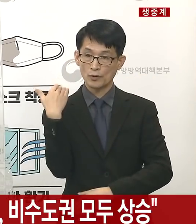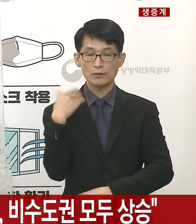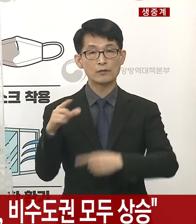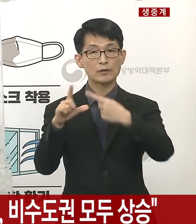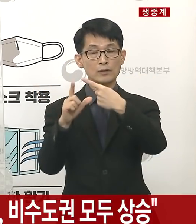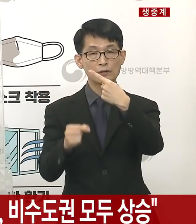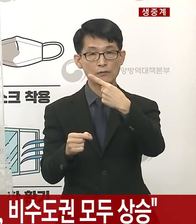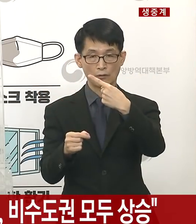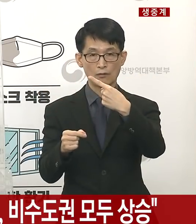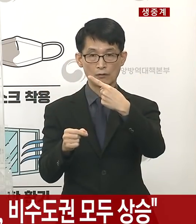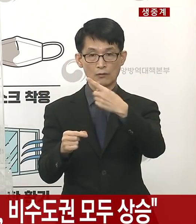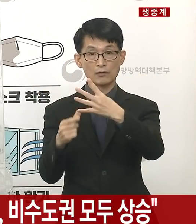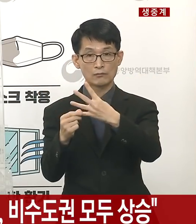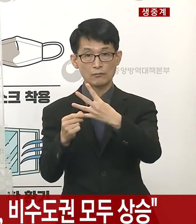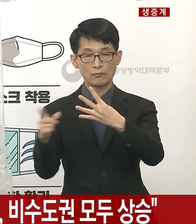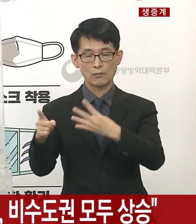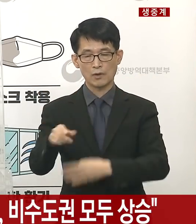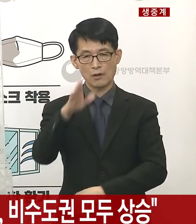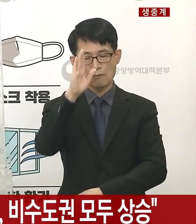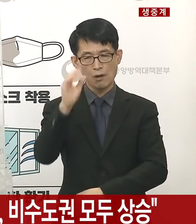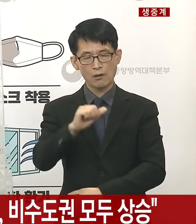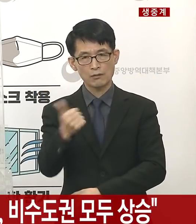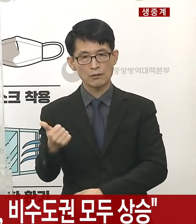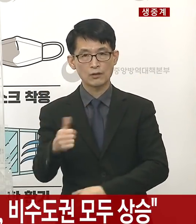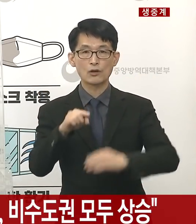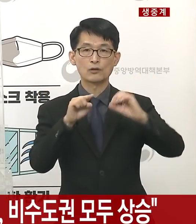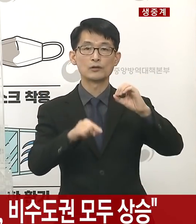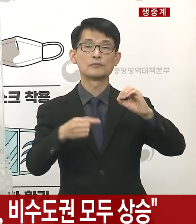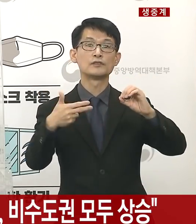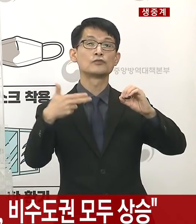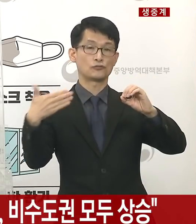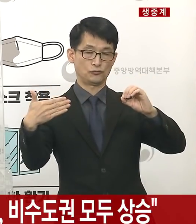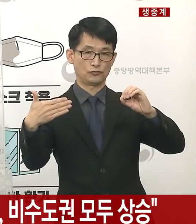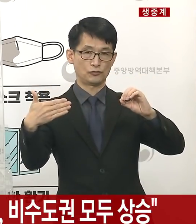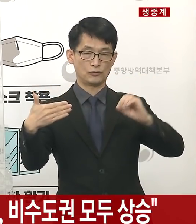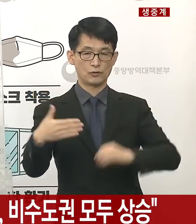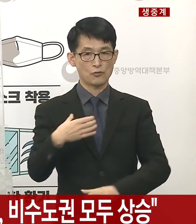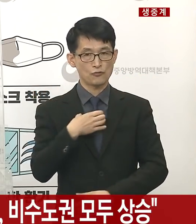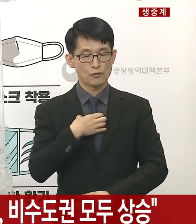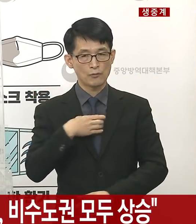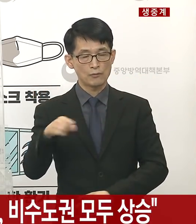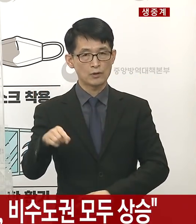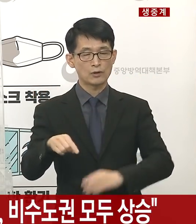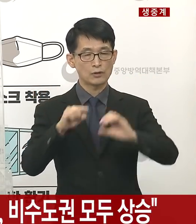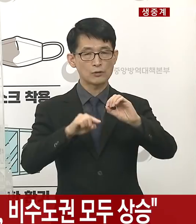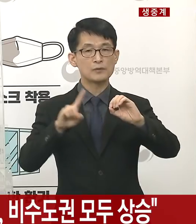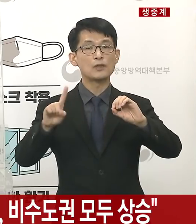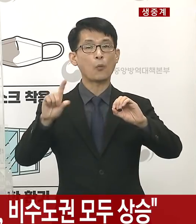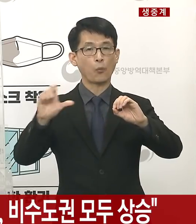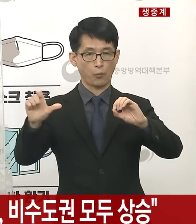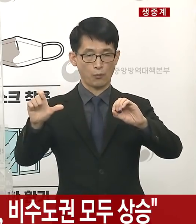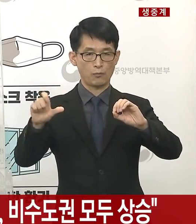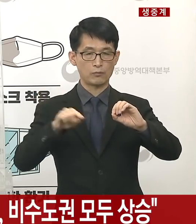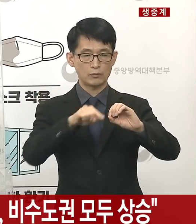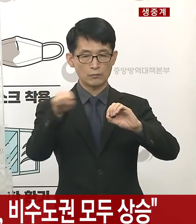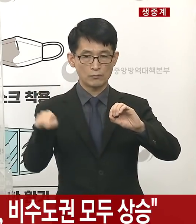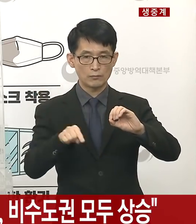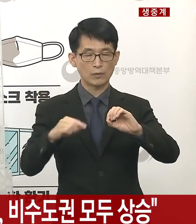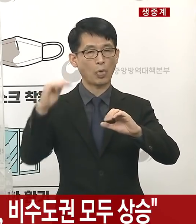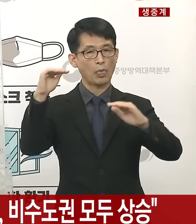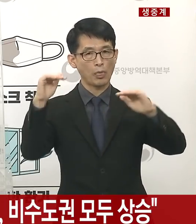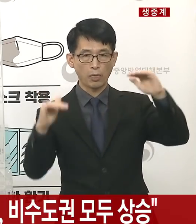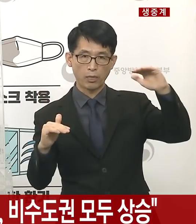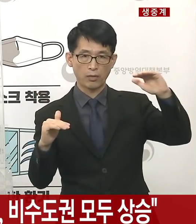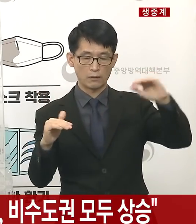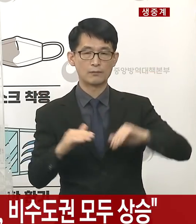1월 4주의 중증화율은 0.29% 그리고 치명률은 0.15%로 낮아진